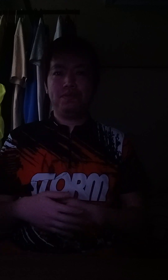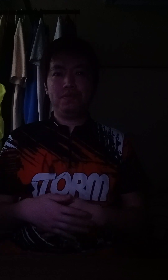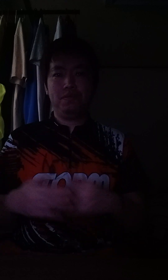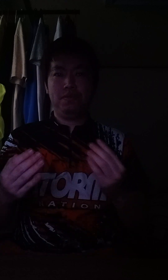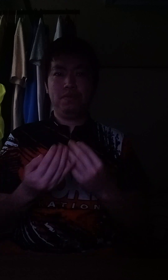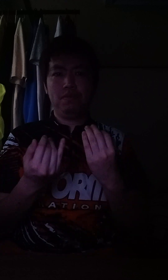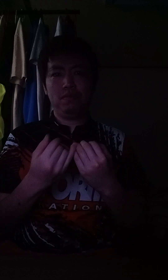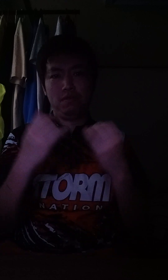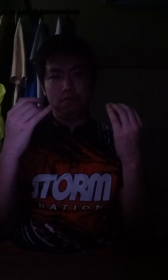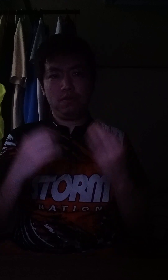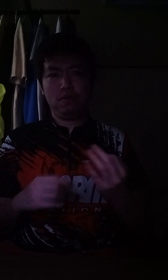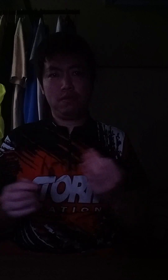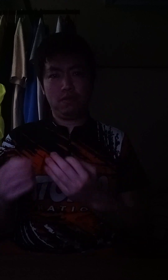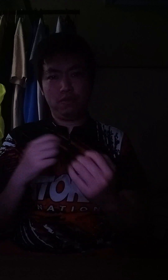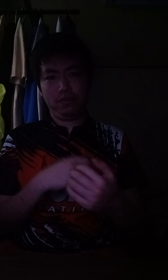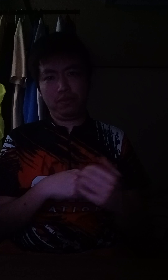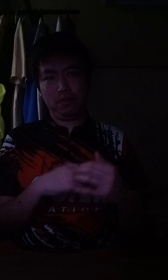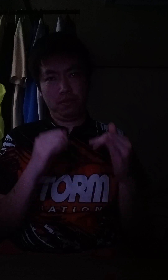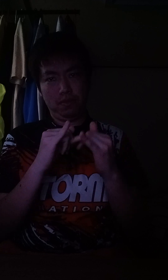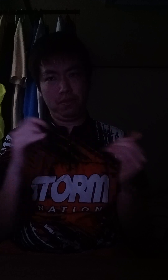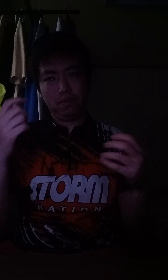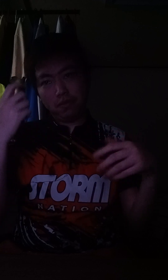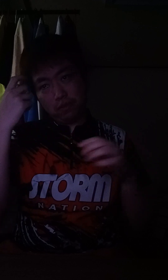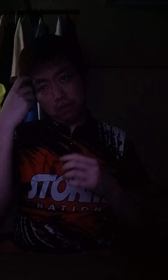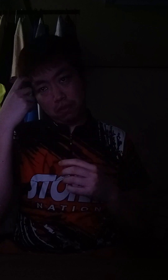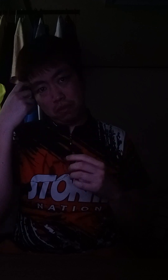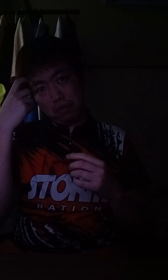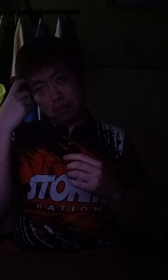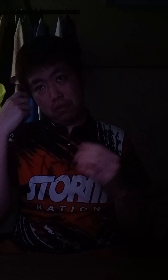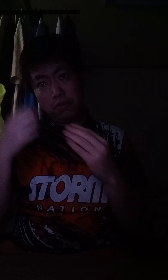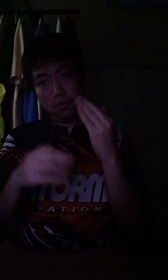염증이 심해서 중환자실로 내려와서 지금 이제